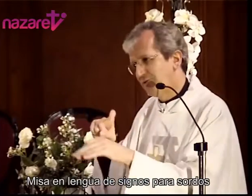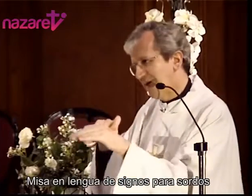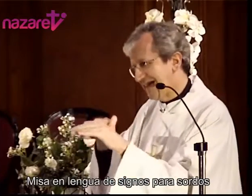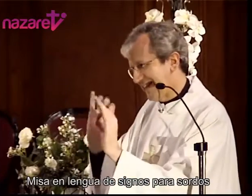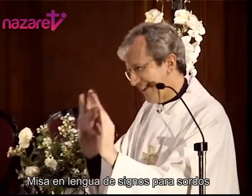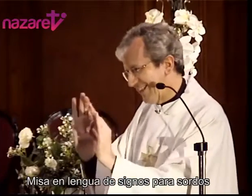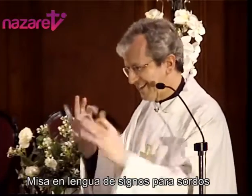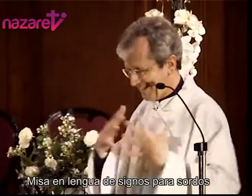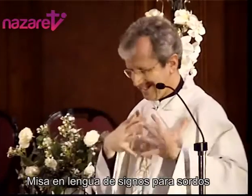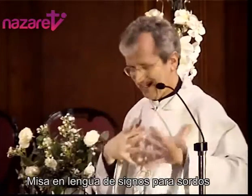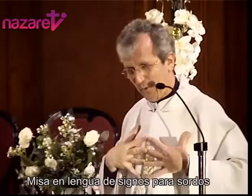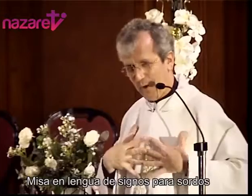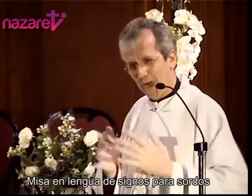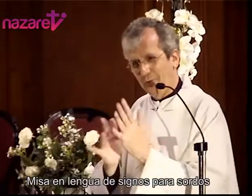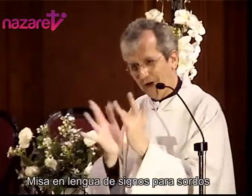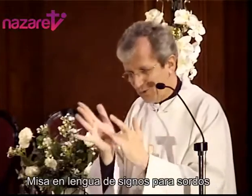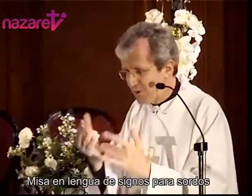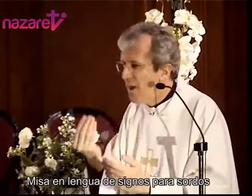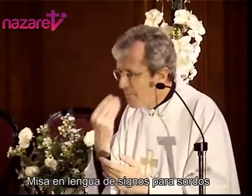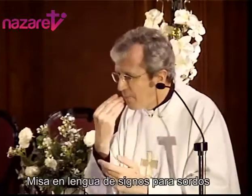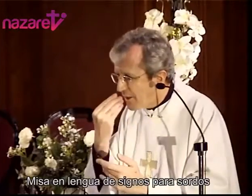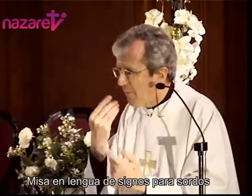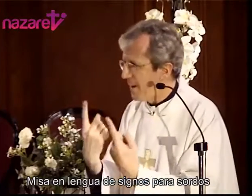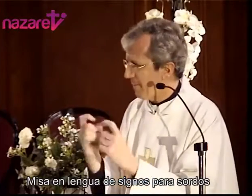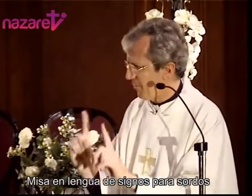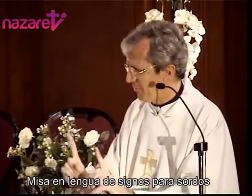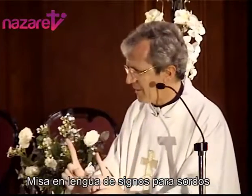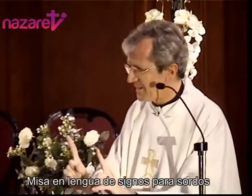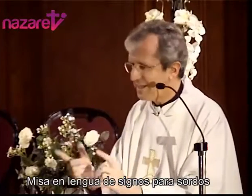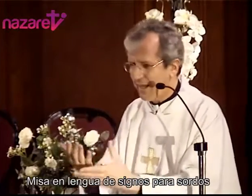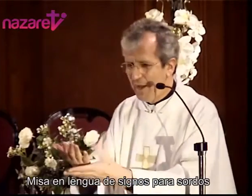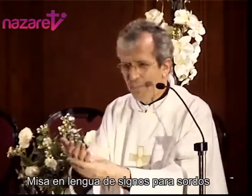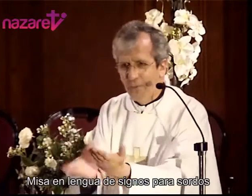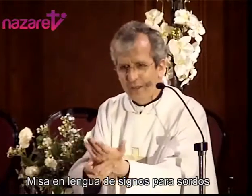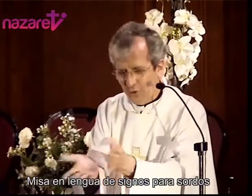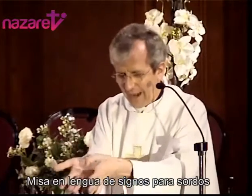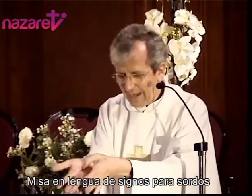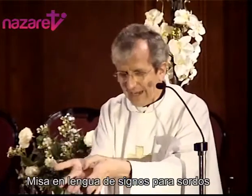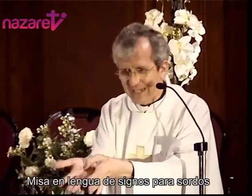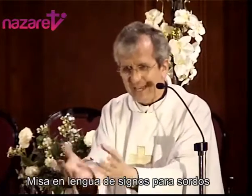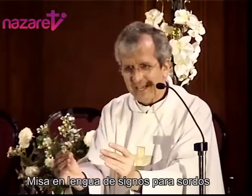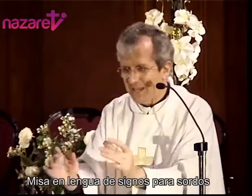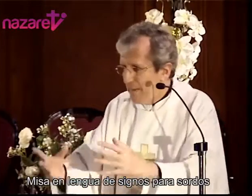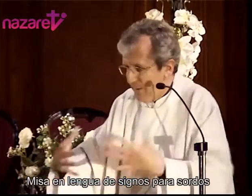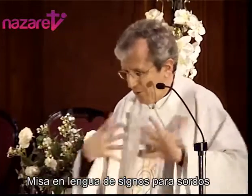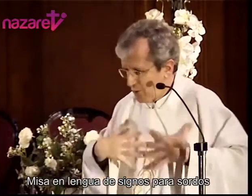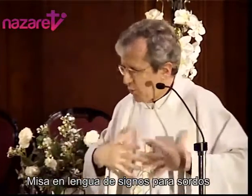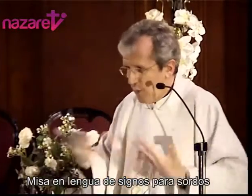las características de ese cuerpo, cómo Jesús puede comer pero no necesita, pueden tocarle las heridas, pero su cuerpo